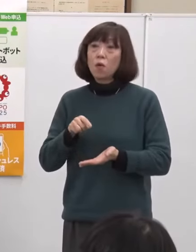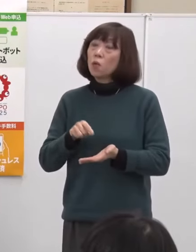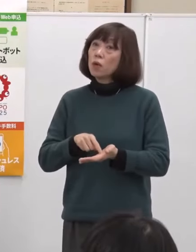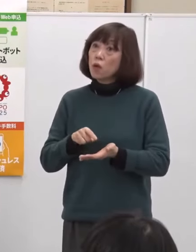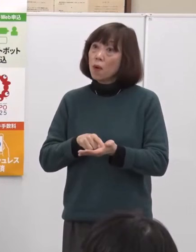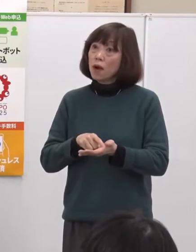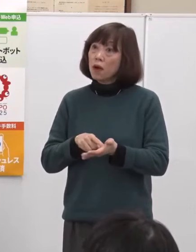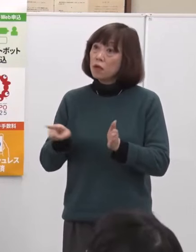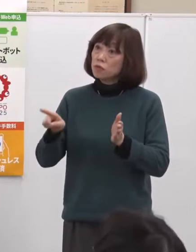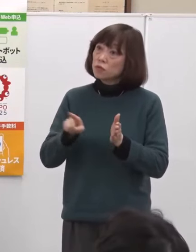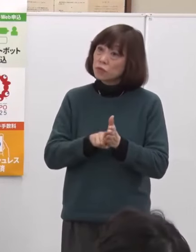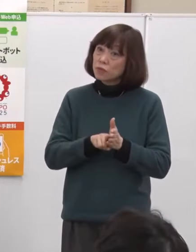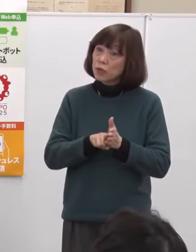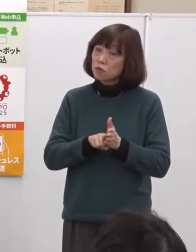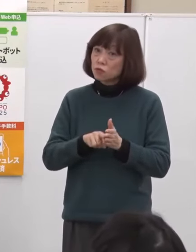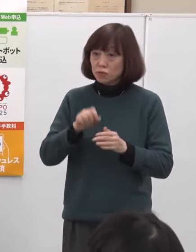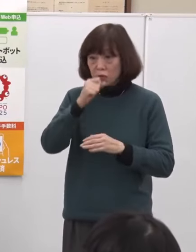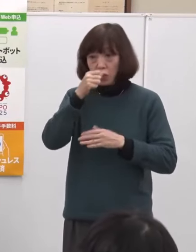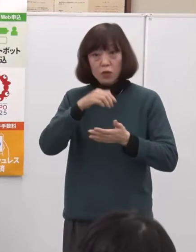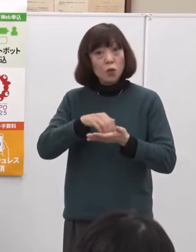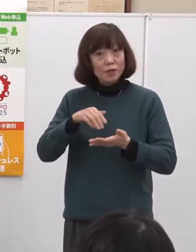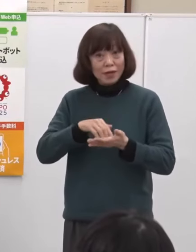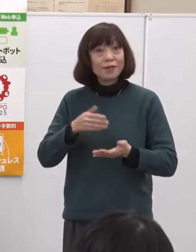える予定はあるんでしょうか。